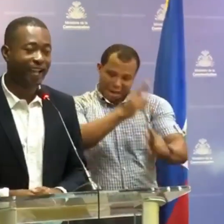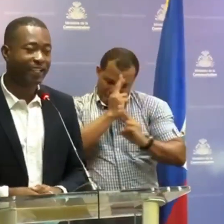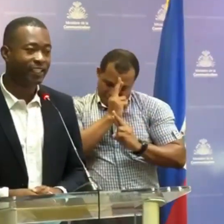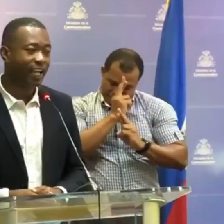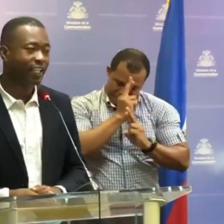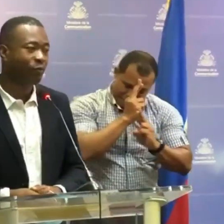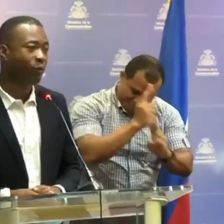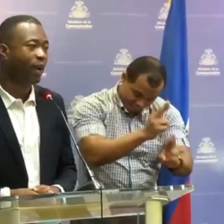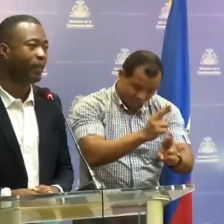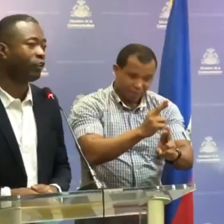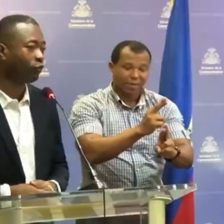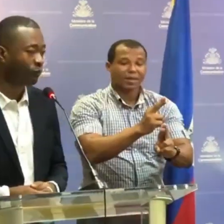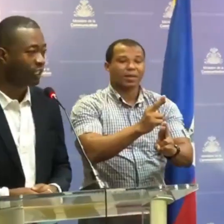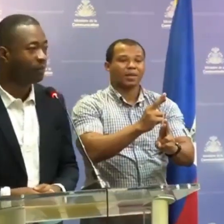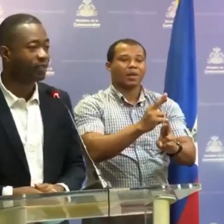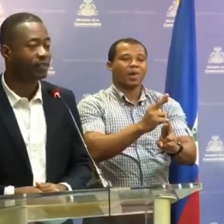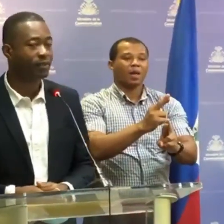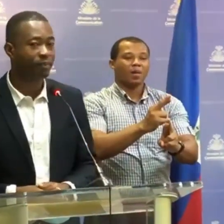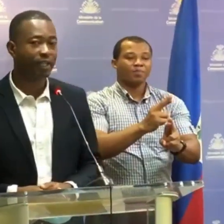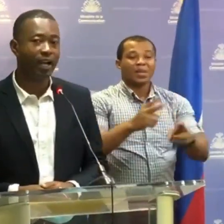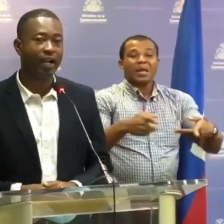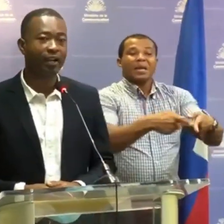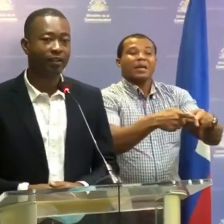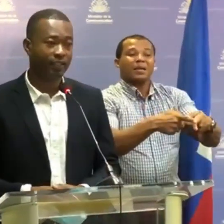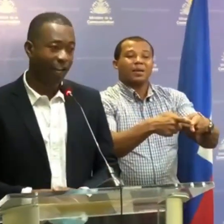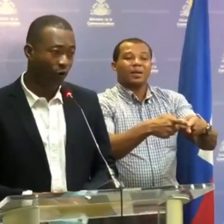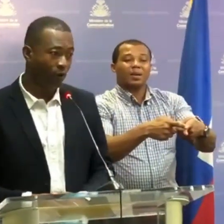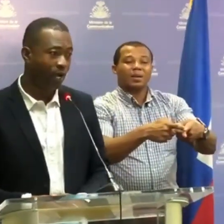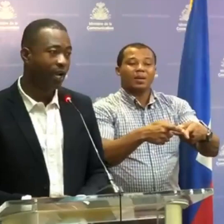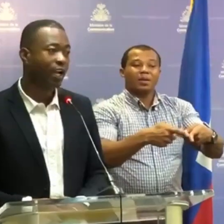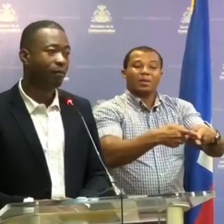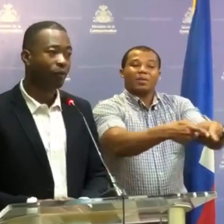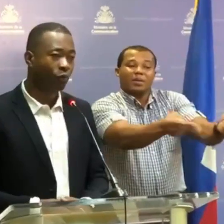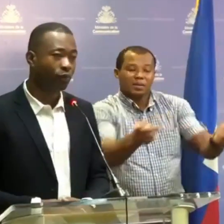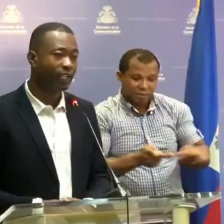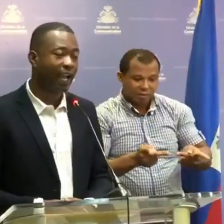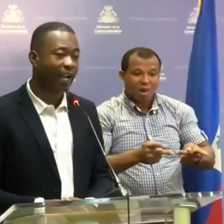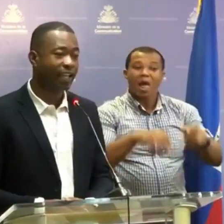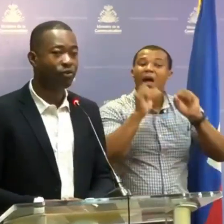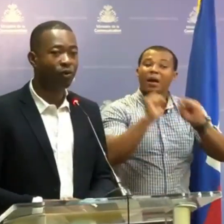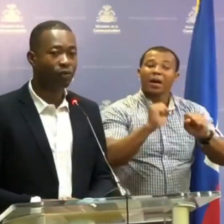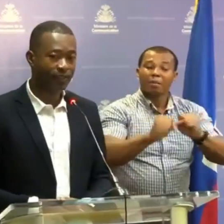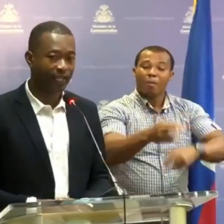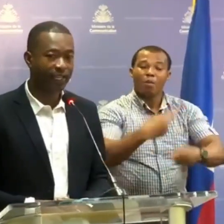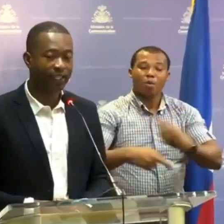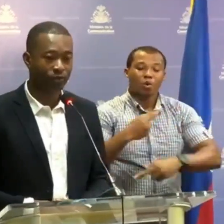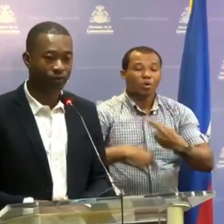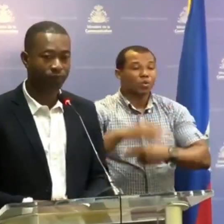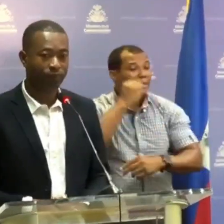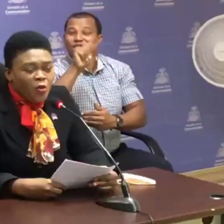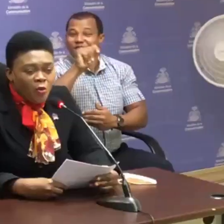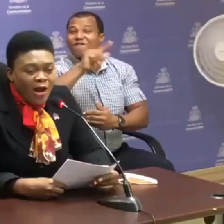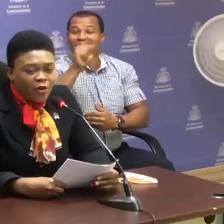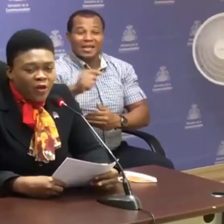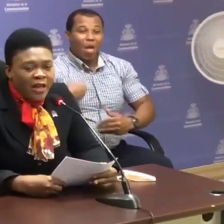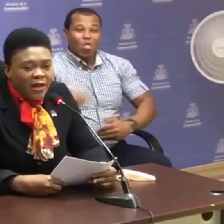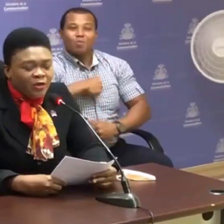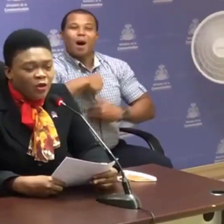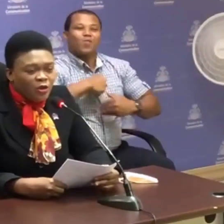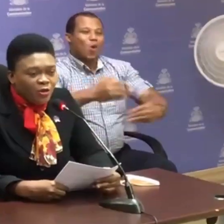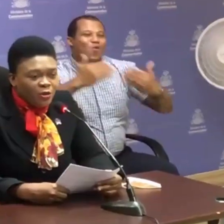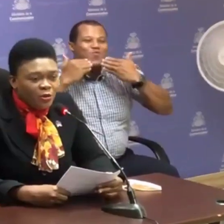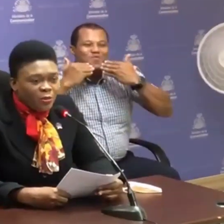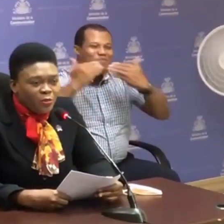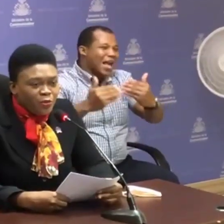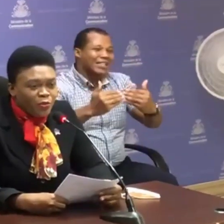mesures sanitaires qui pour permettre tout le monde qui participe dans le salon hein, capable de retourner la caillou sain et sauf. Pour accueil là,